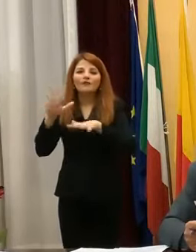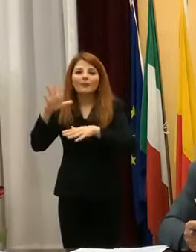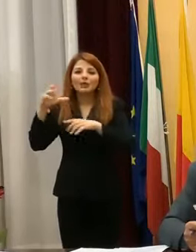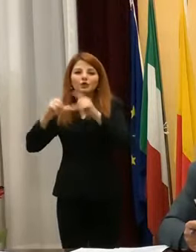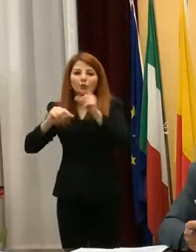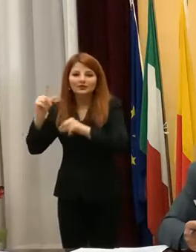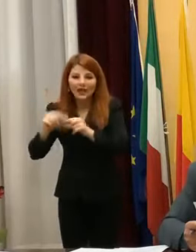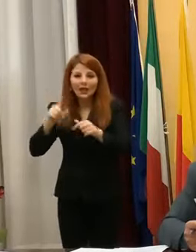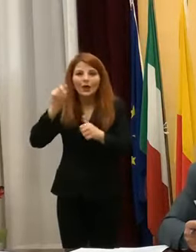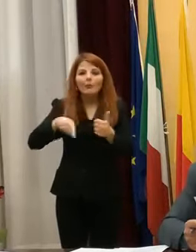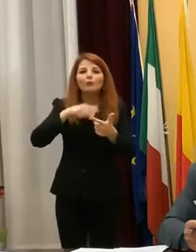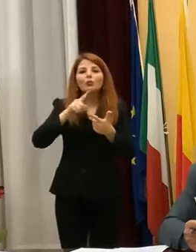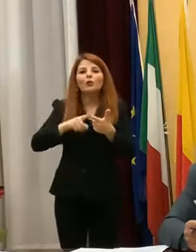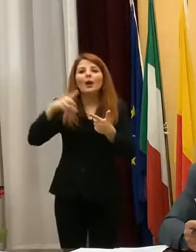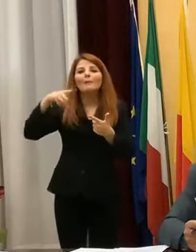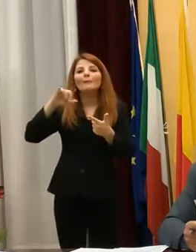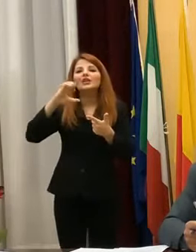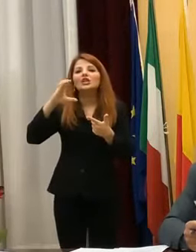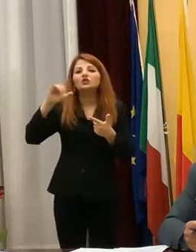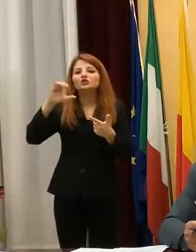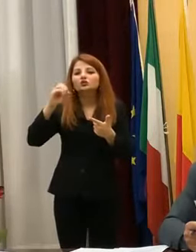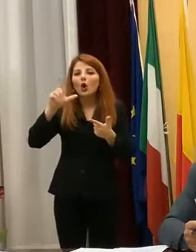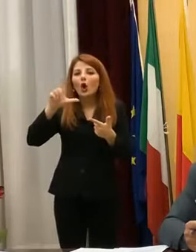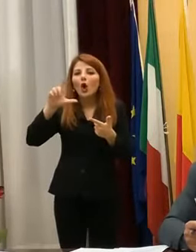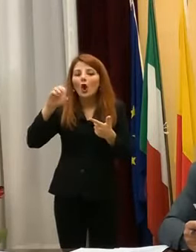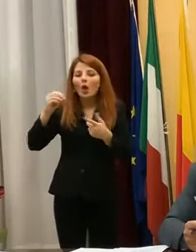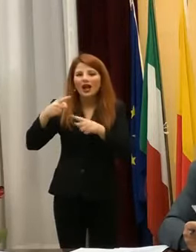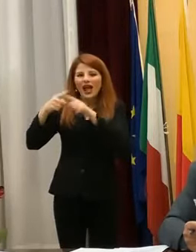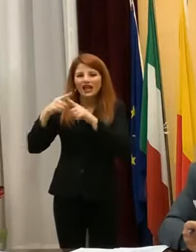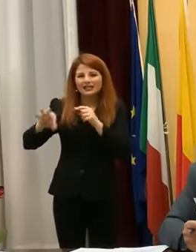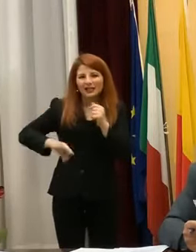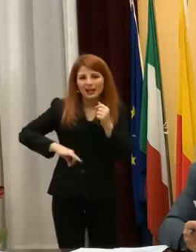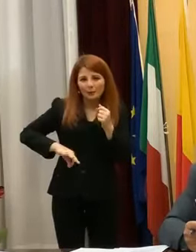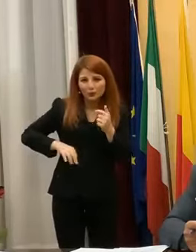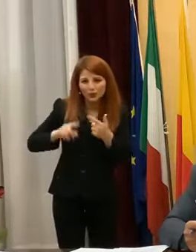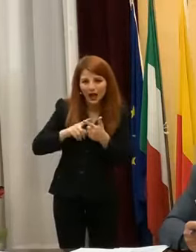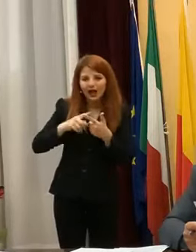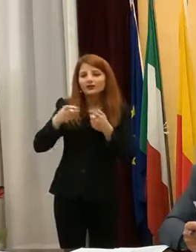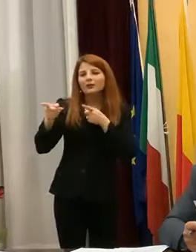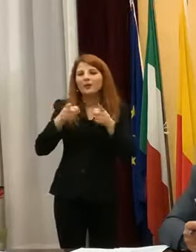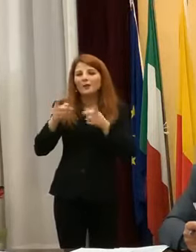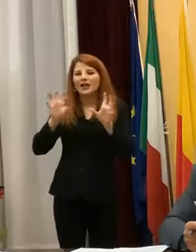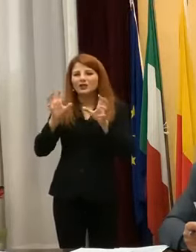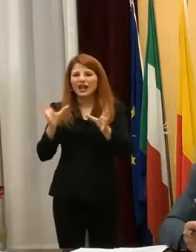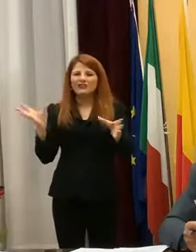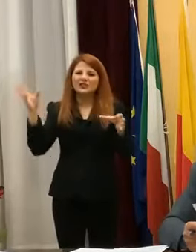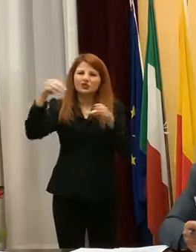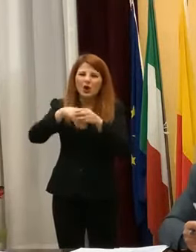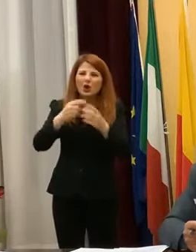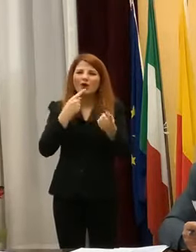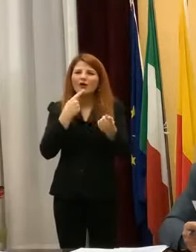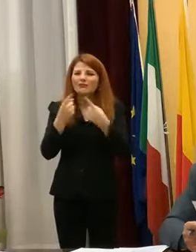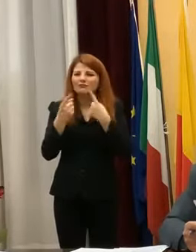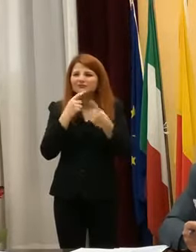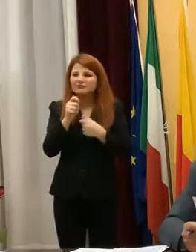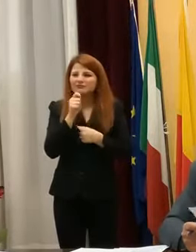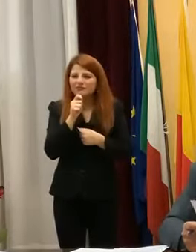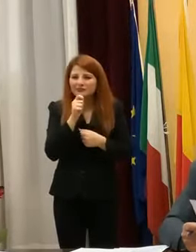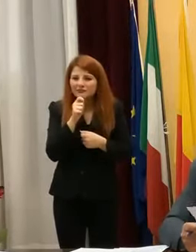trasmissione televisiva di TCF, quando c'era il consigliere Nello Pergolizzi che gli sosteneva questo, hanno avuto il coraggio, pur di